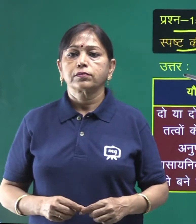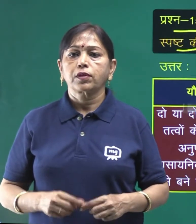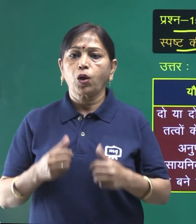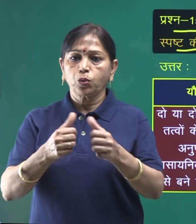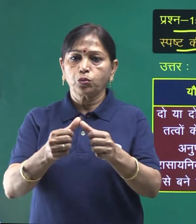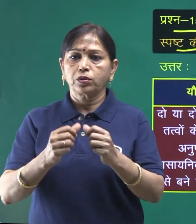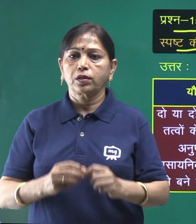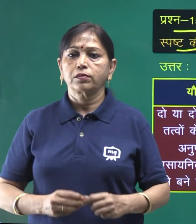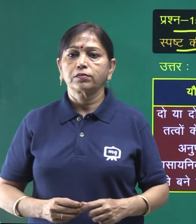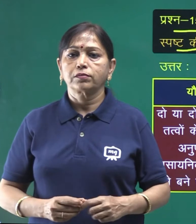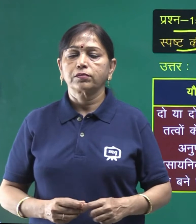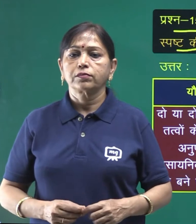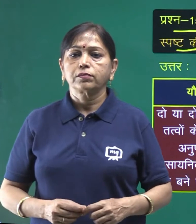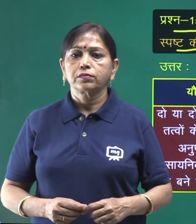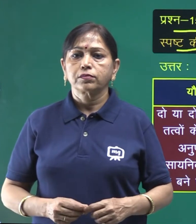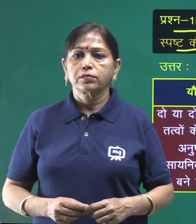उत्तर,